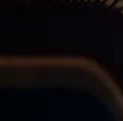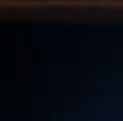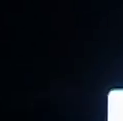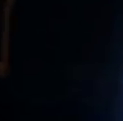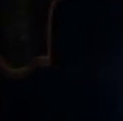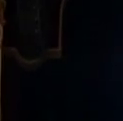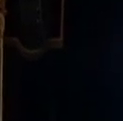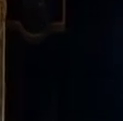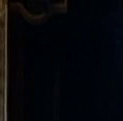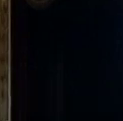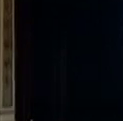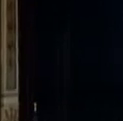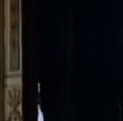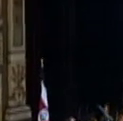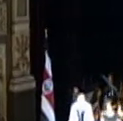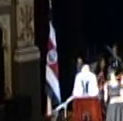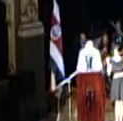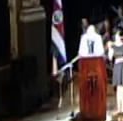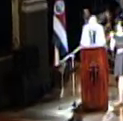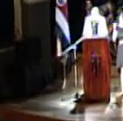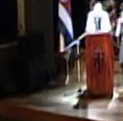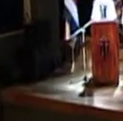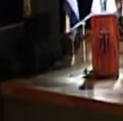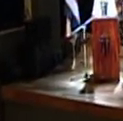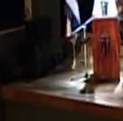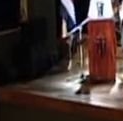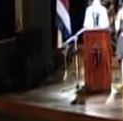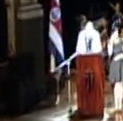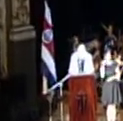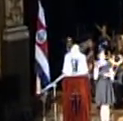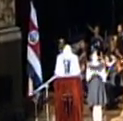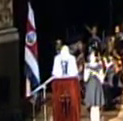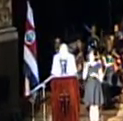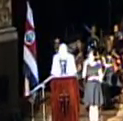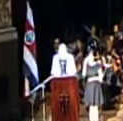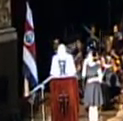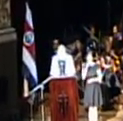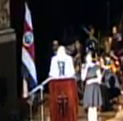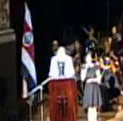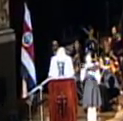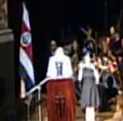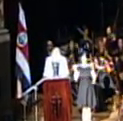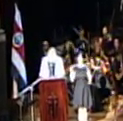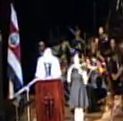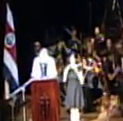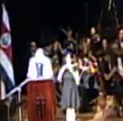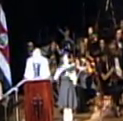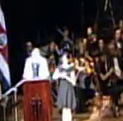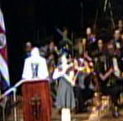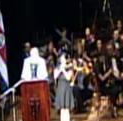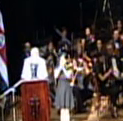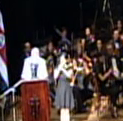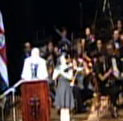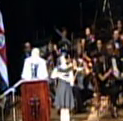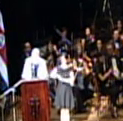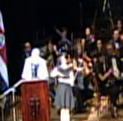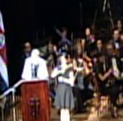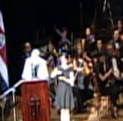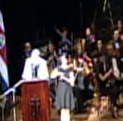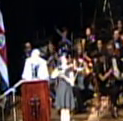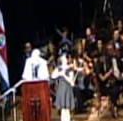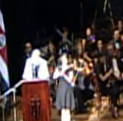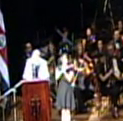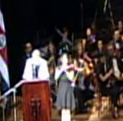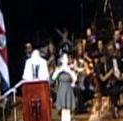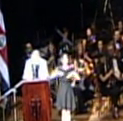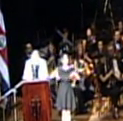niñas, jóvenes, adultos y adultos mayores, podremos transformar San José en un gran